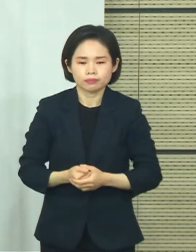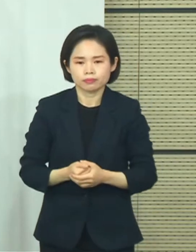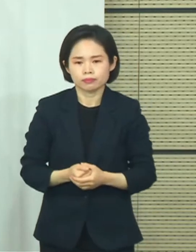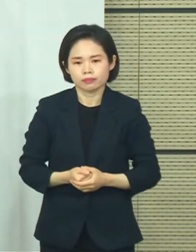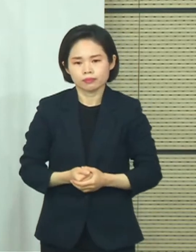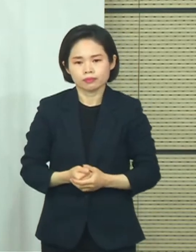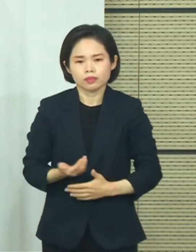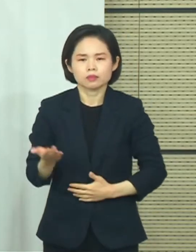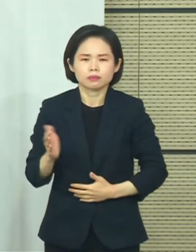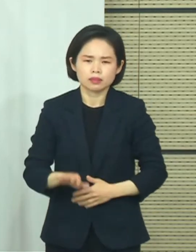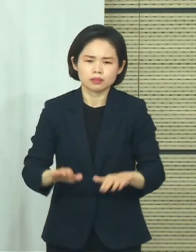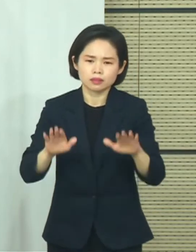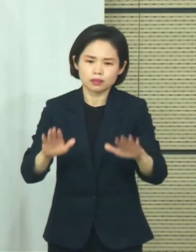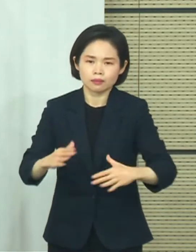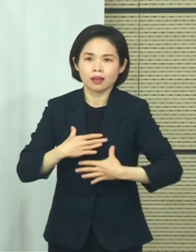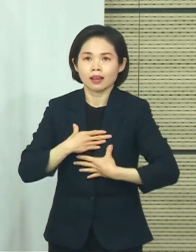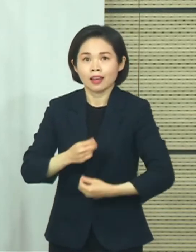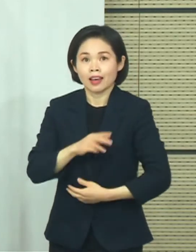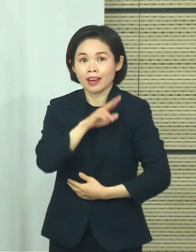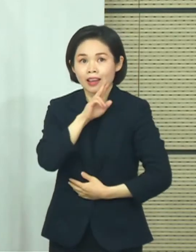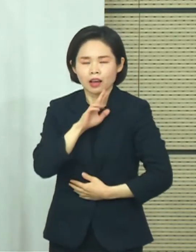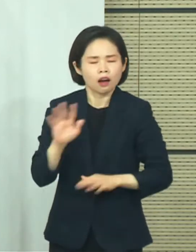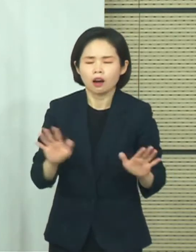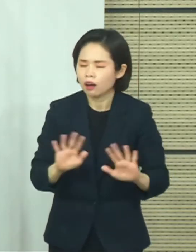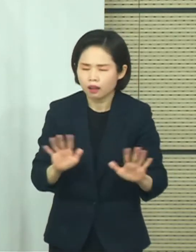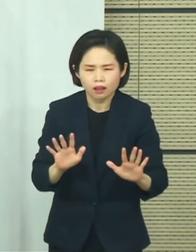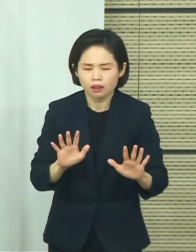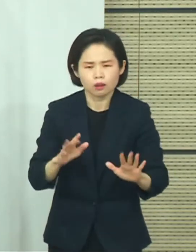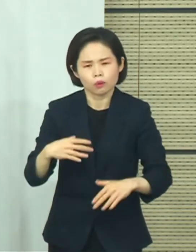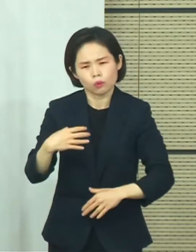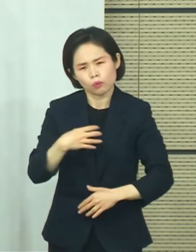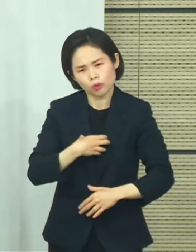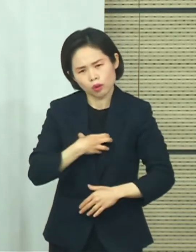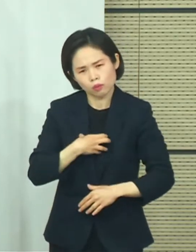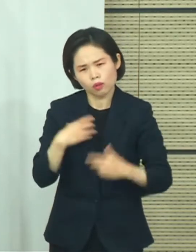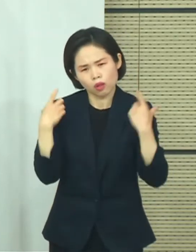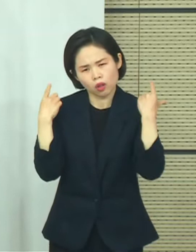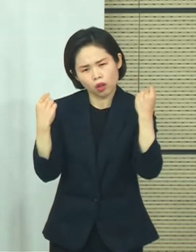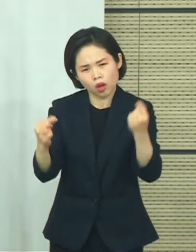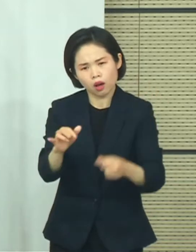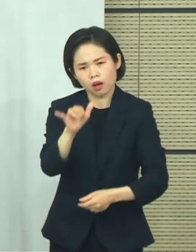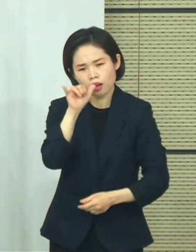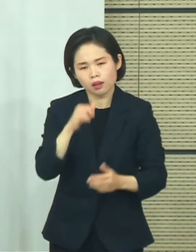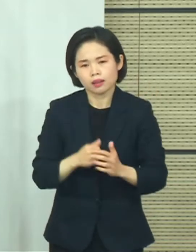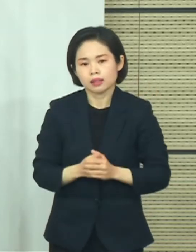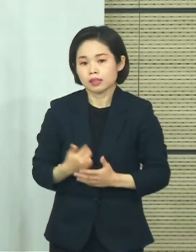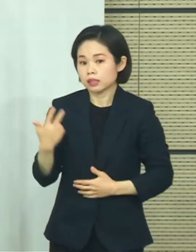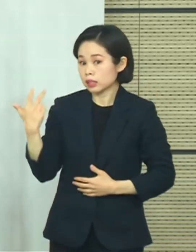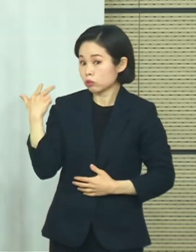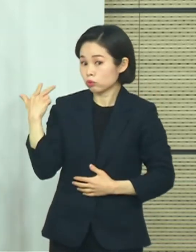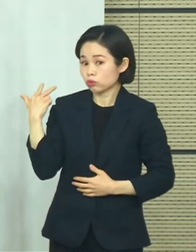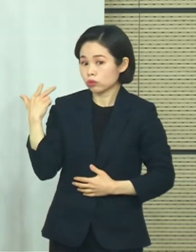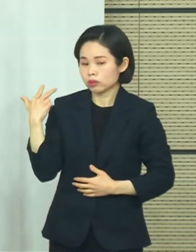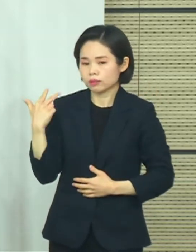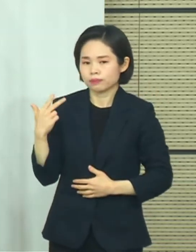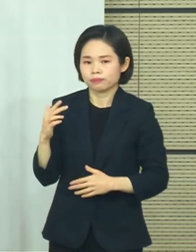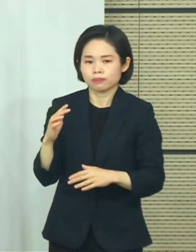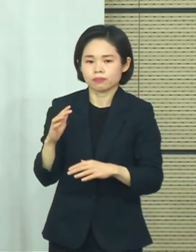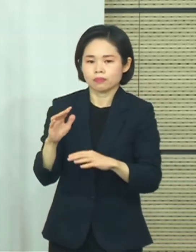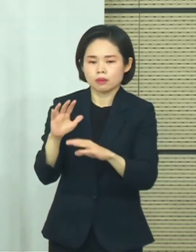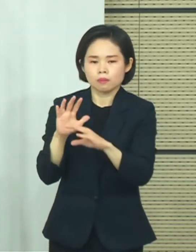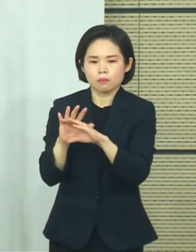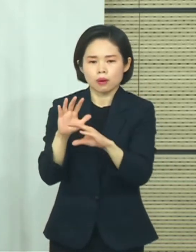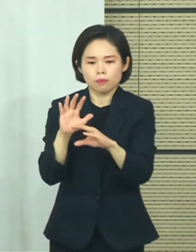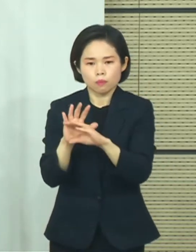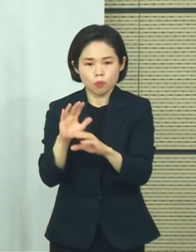하지만 아직 안심하게 는 일부 위험 요인들이 여전히 남아 있습니다 지난주에 경우 감염 경로를